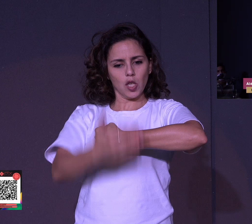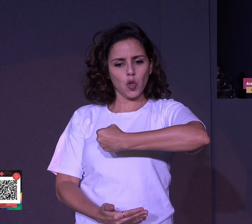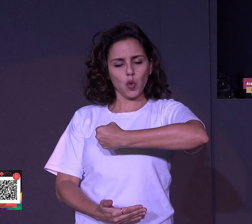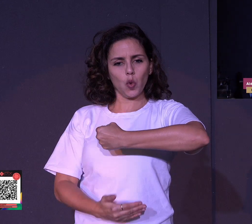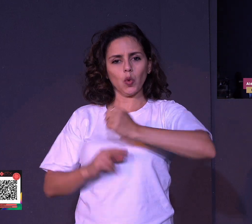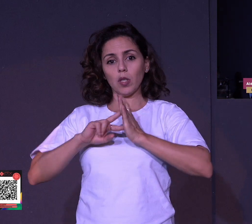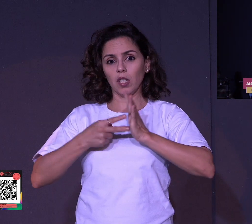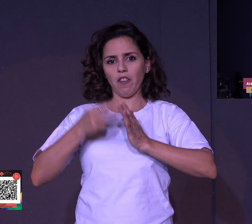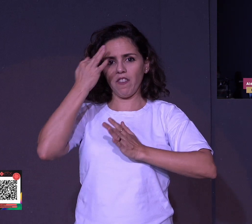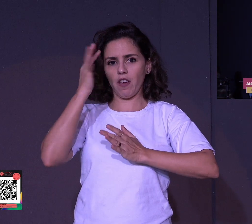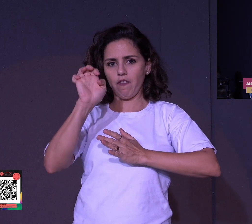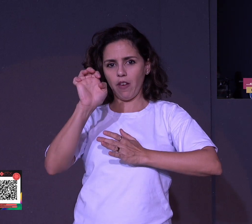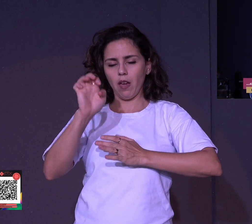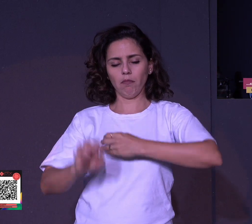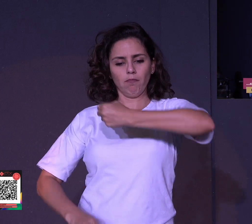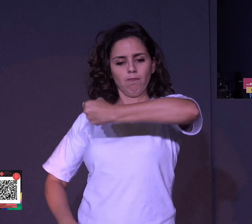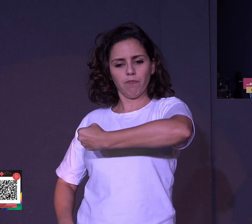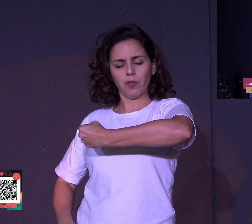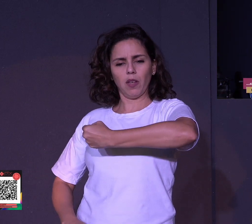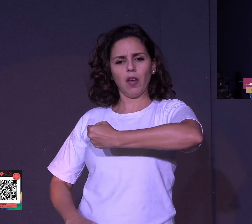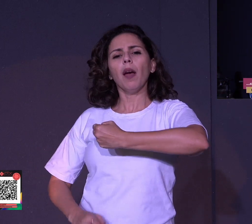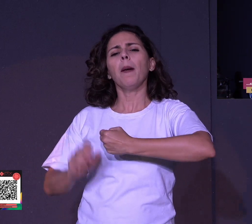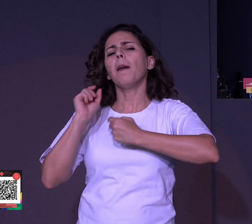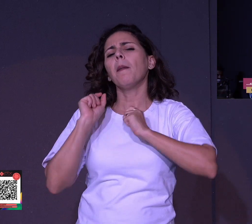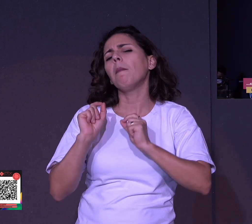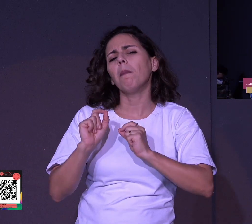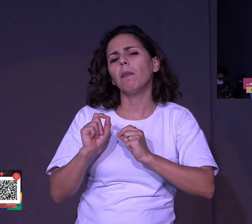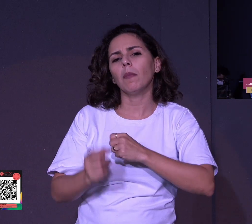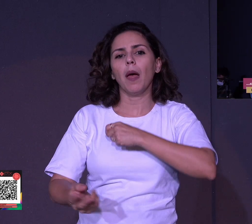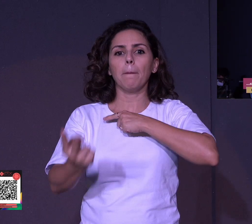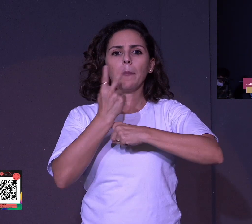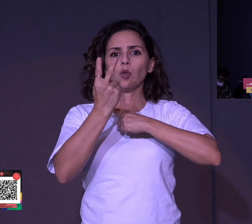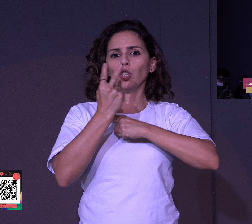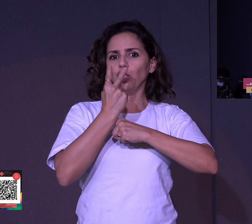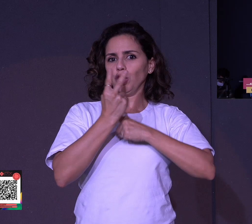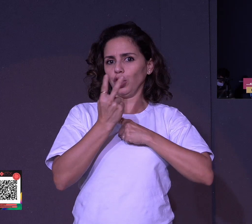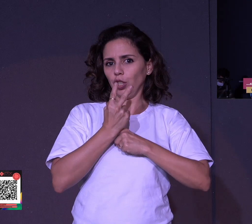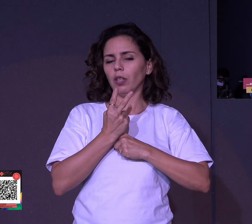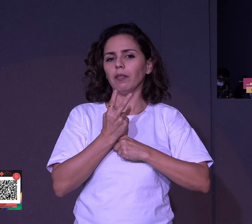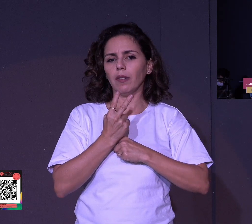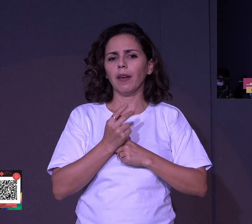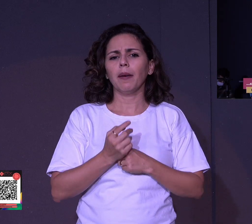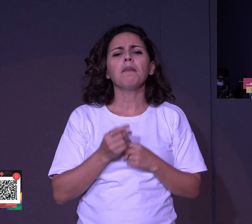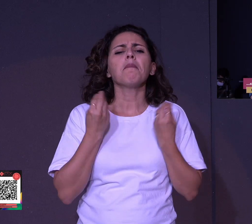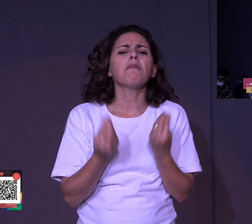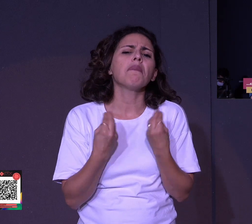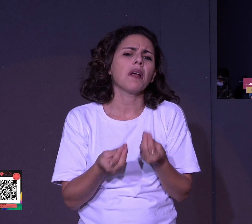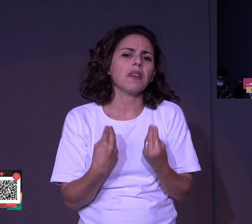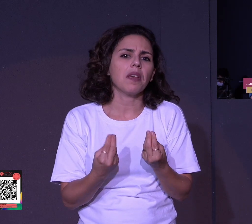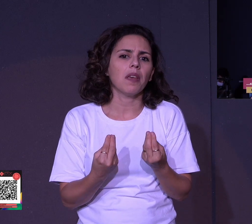inflamados do... Paulo utiliza essa figura de dardos inflamados se reportando a flechas com